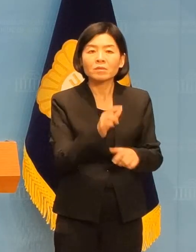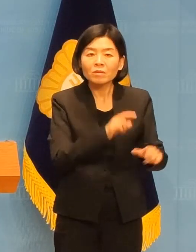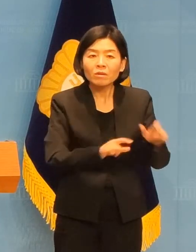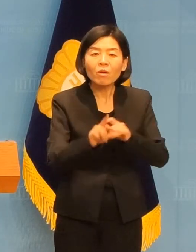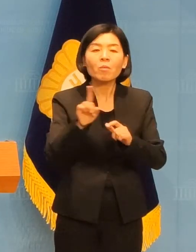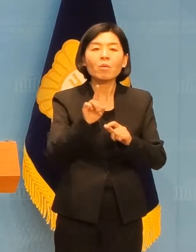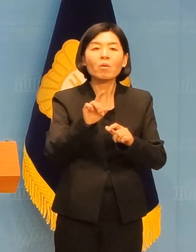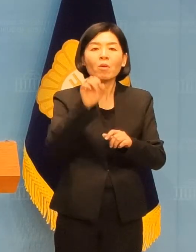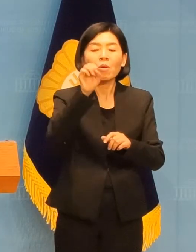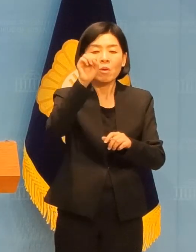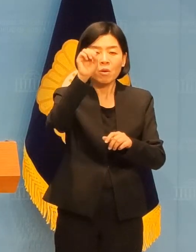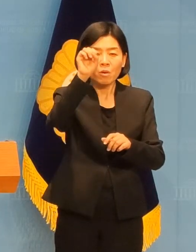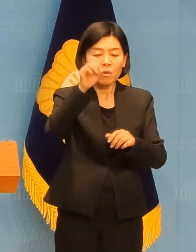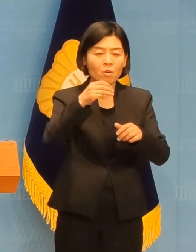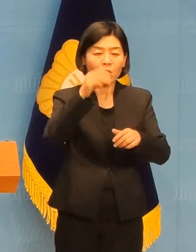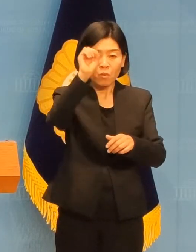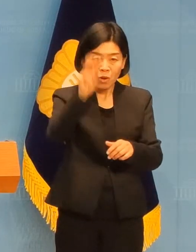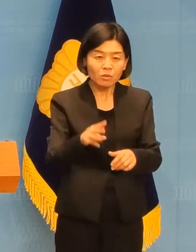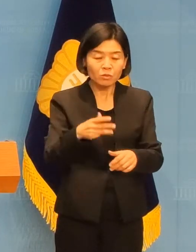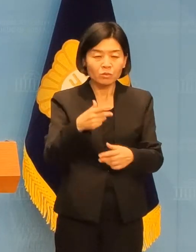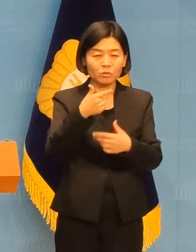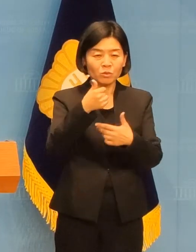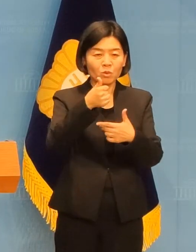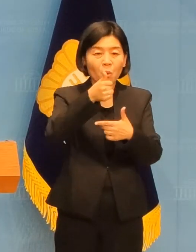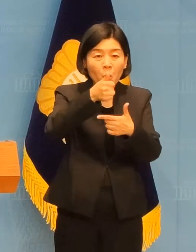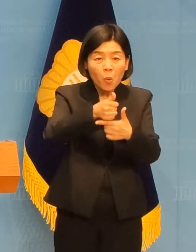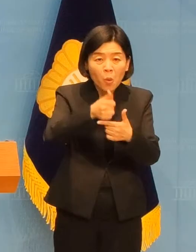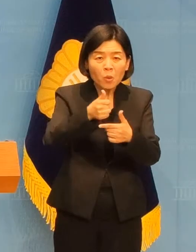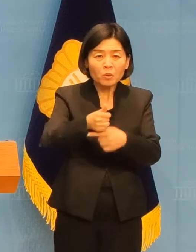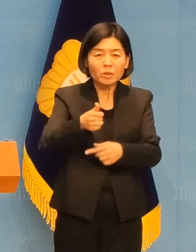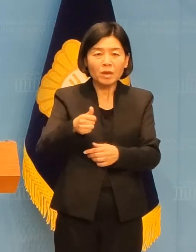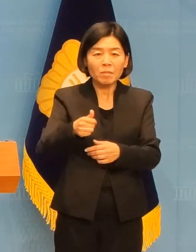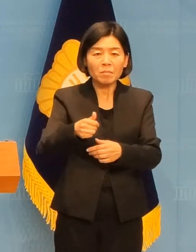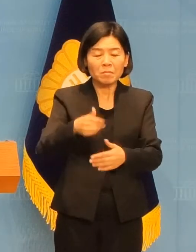소외를 민주당 탓으로 돌리는 파렴치함입니다.